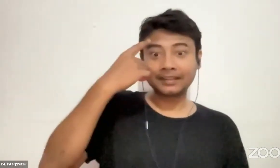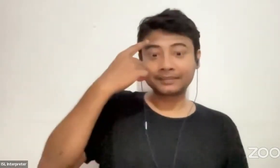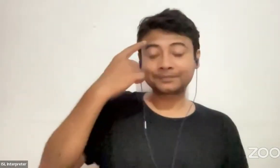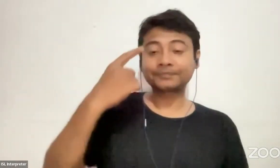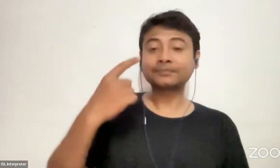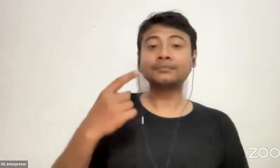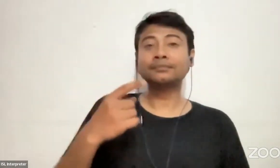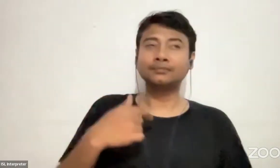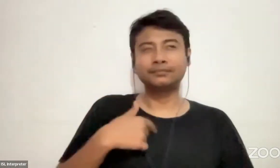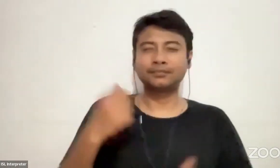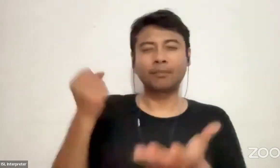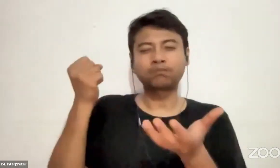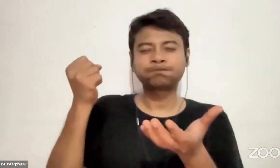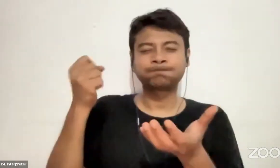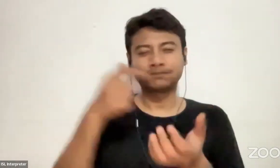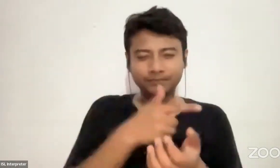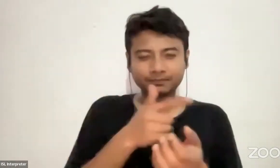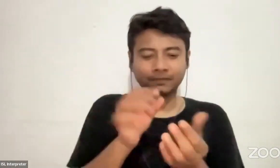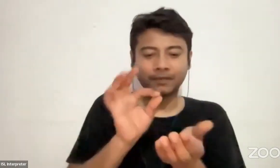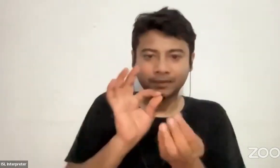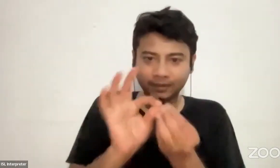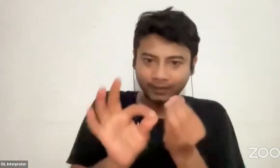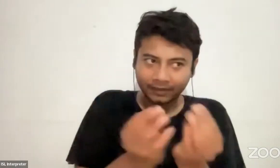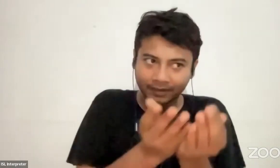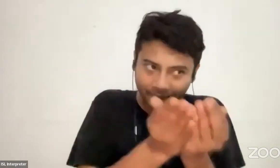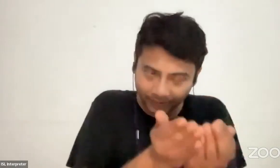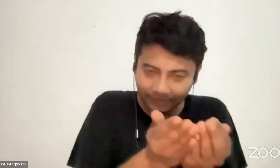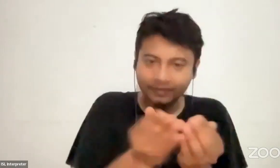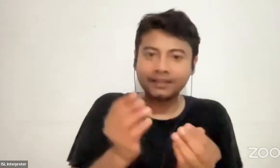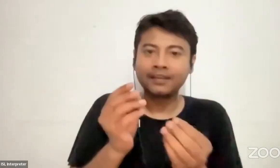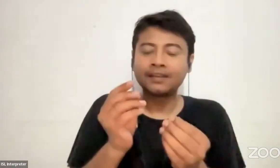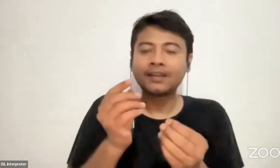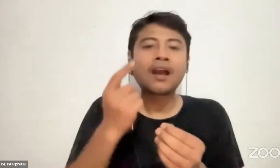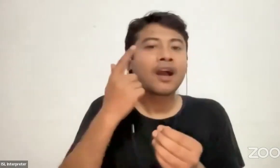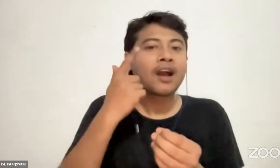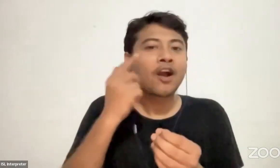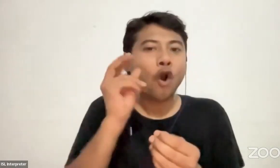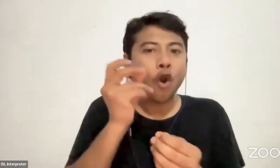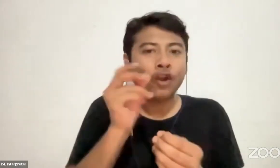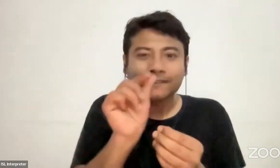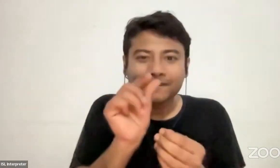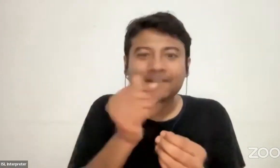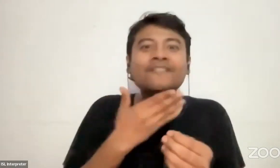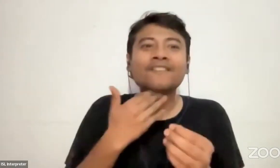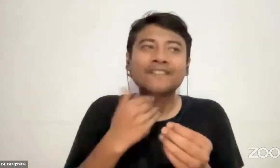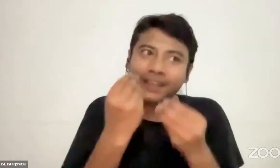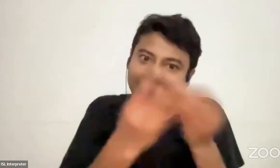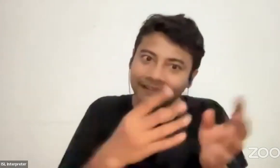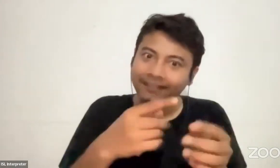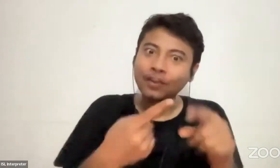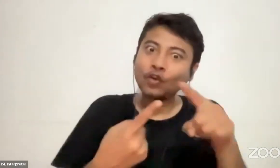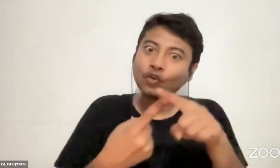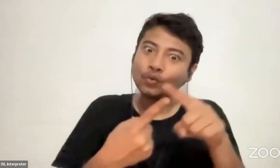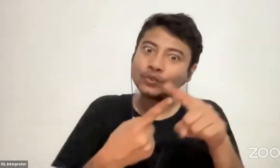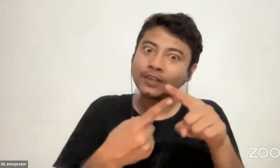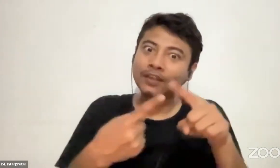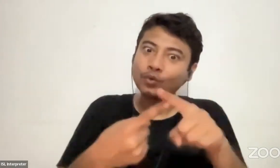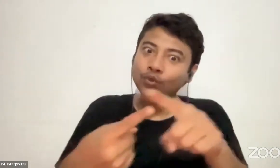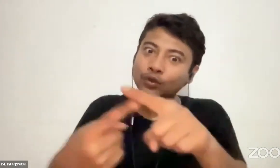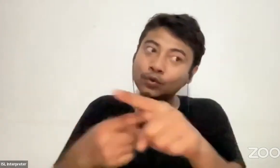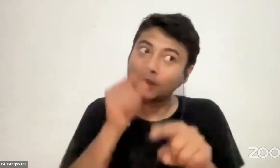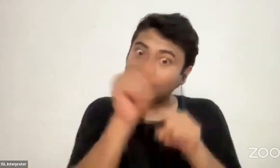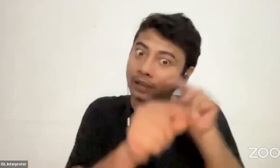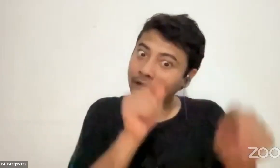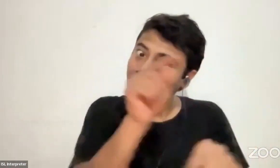बिल्कुल गलत बात है। भगवान कृष्ण हमको जब सही समय आएगा तो बिल्कुल ठीक वस्तु हमको प्रदान करेंगे।